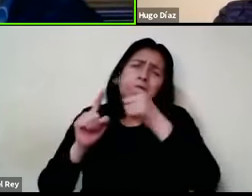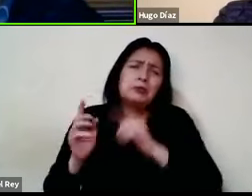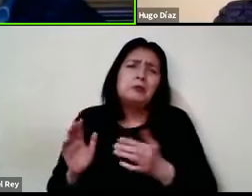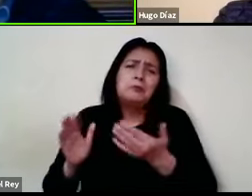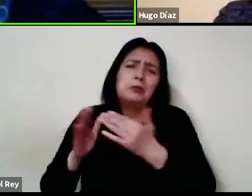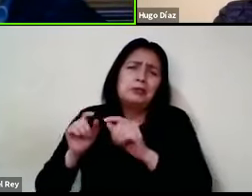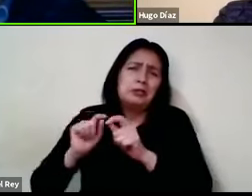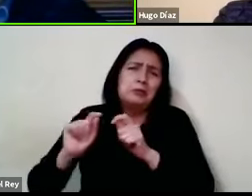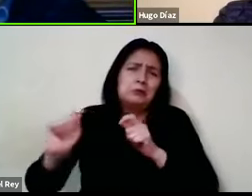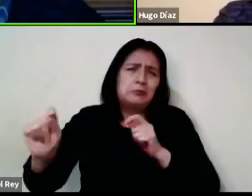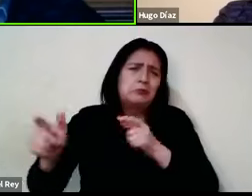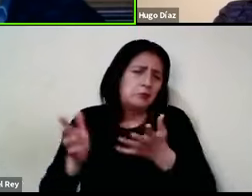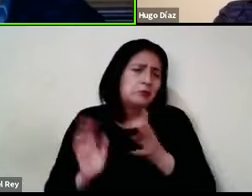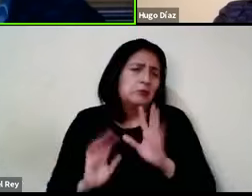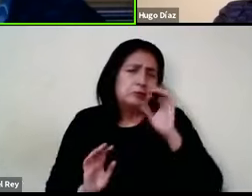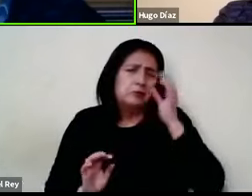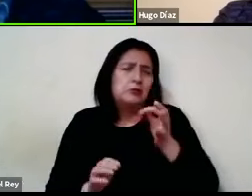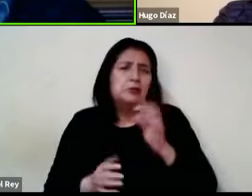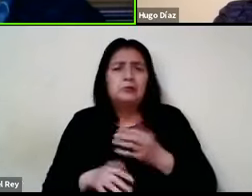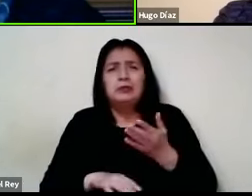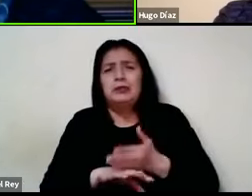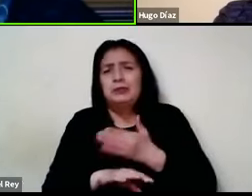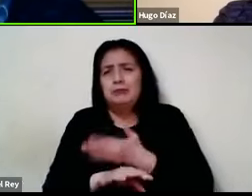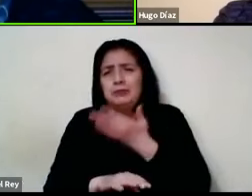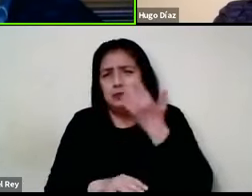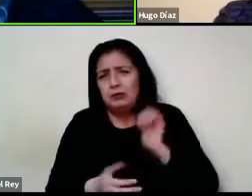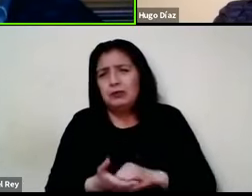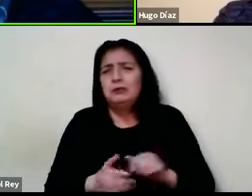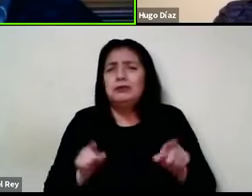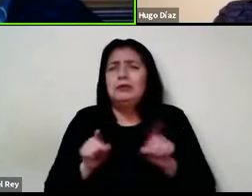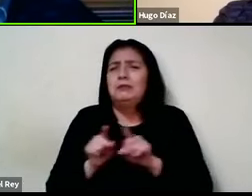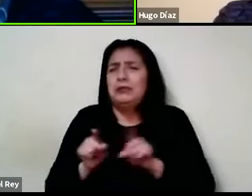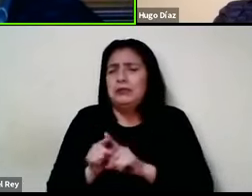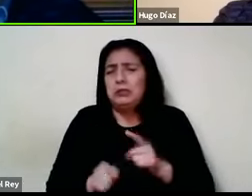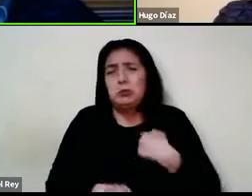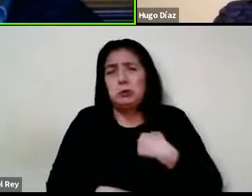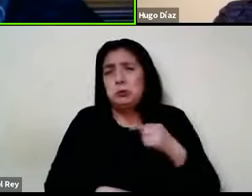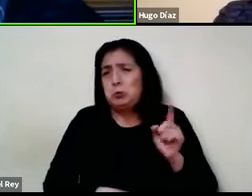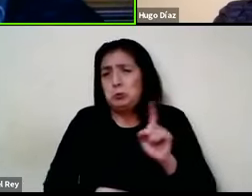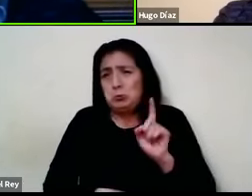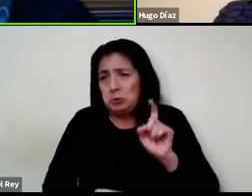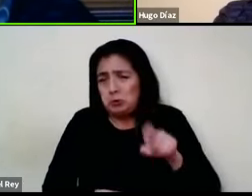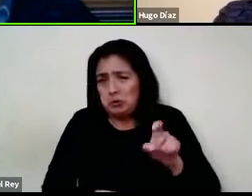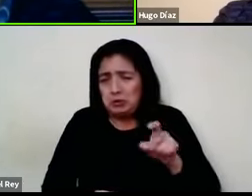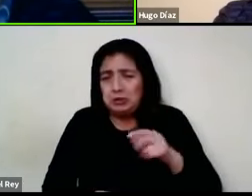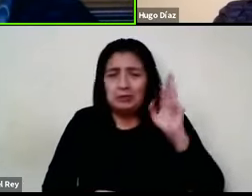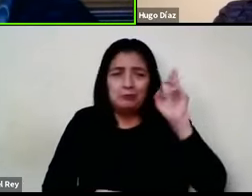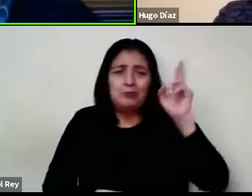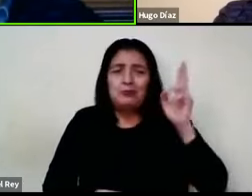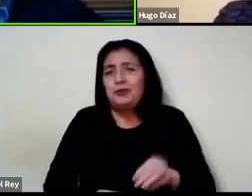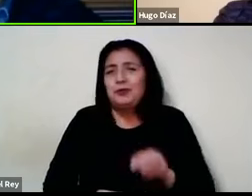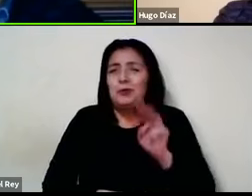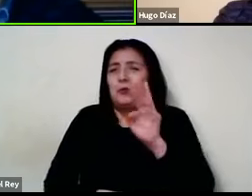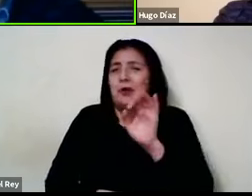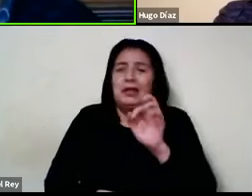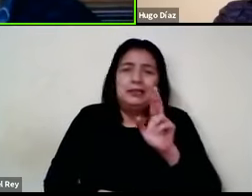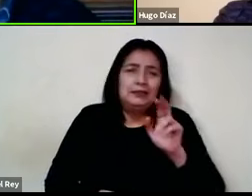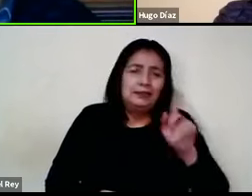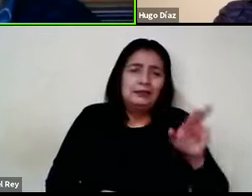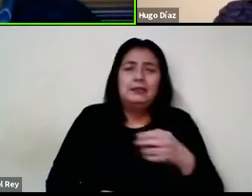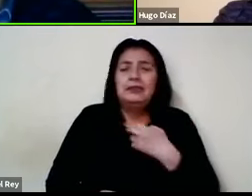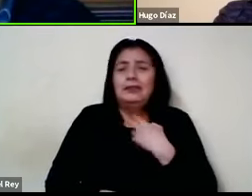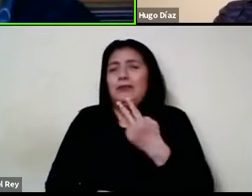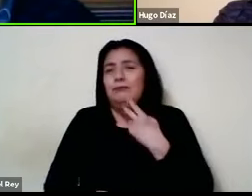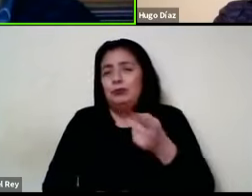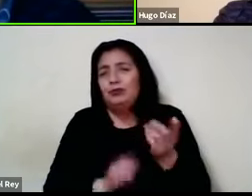estrategia, igual la voy mejorando. Además, que ya no necesita al profesor Walter, sino que la voz de los